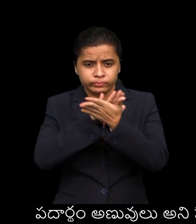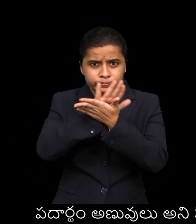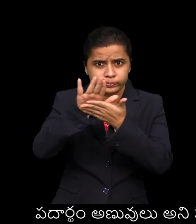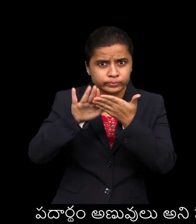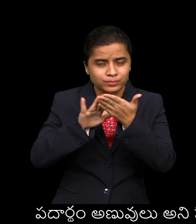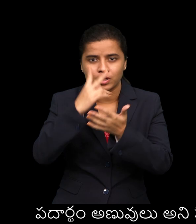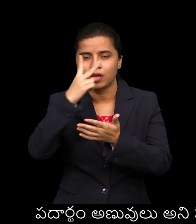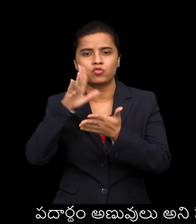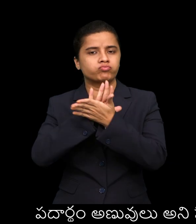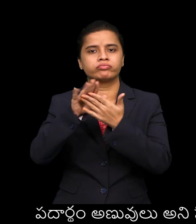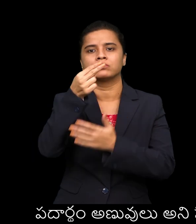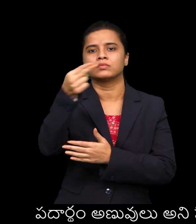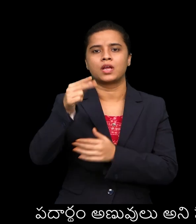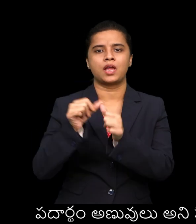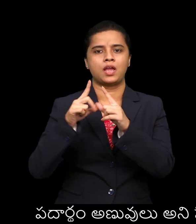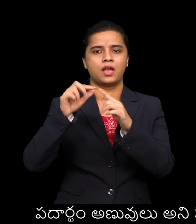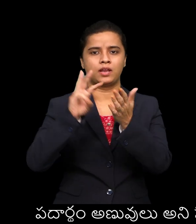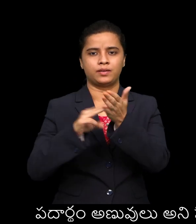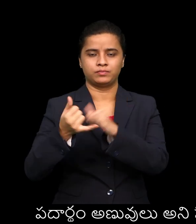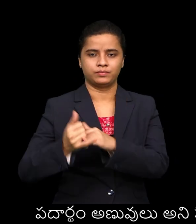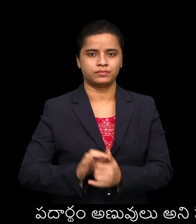విడదీయరాని కణాలను కలిగి ఉంటుంది.